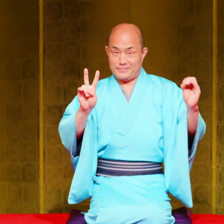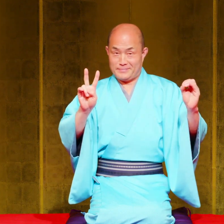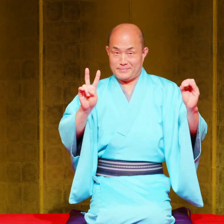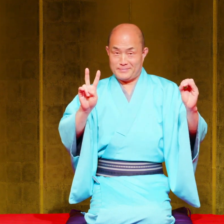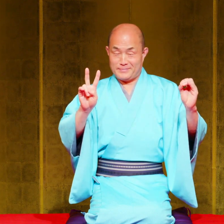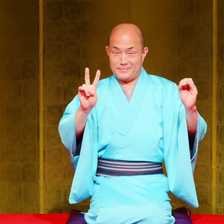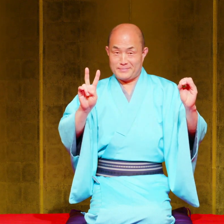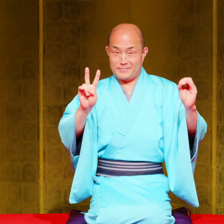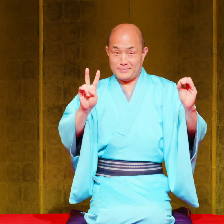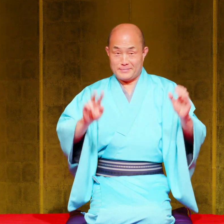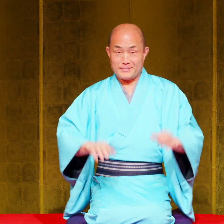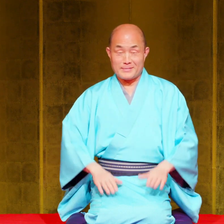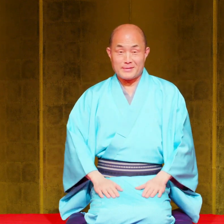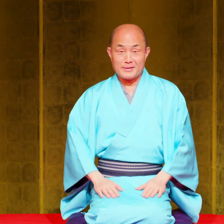2020。